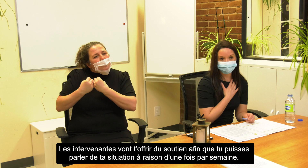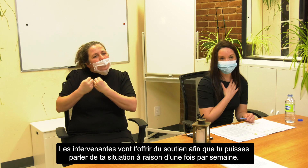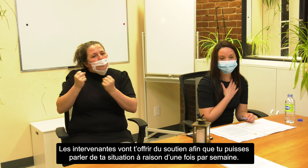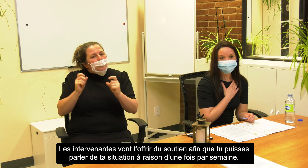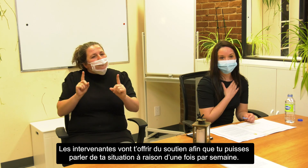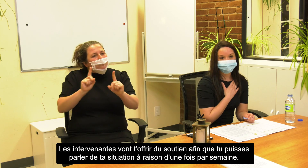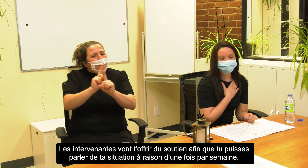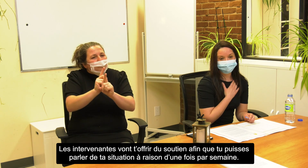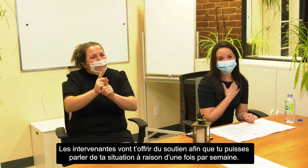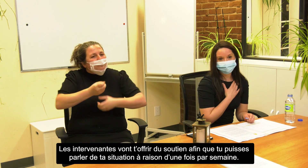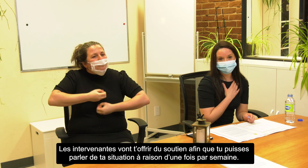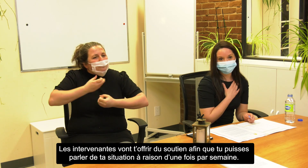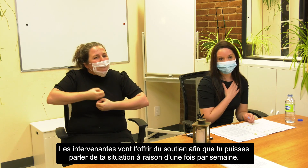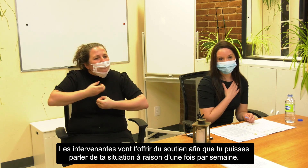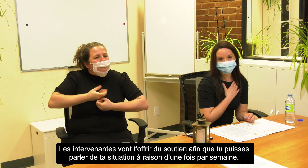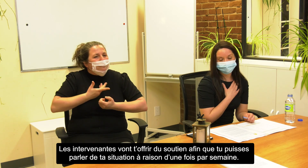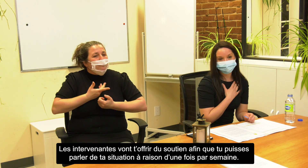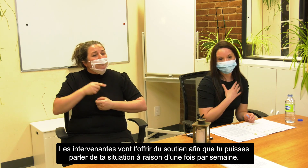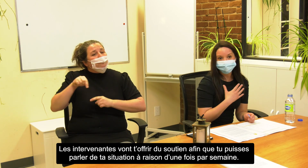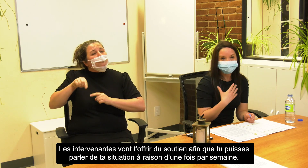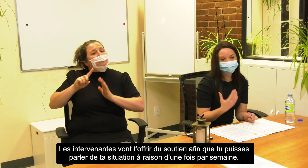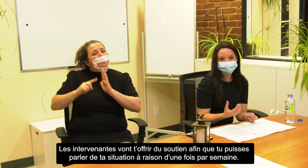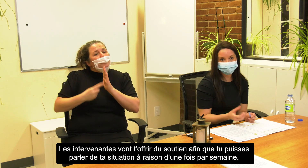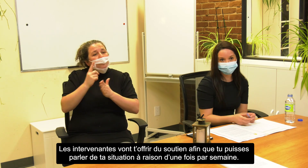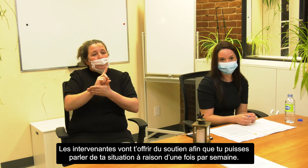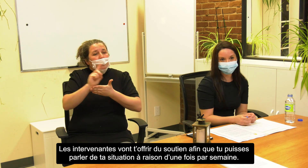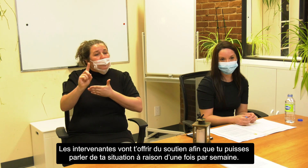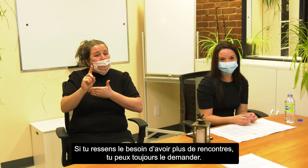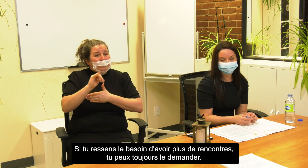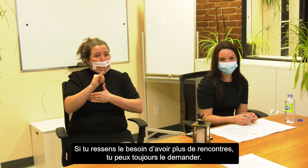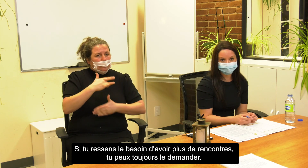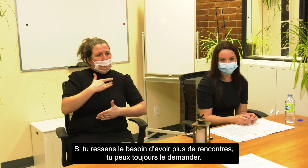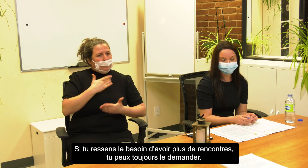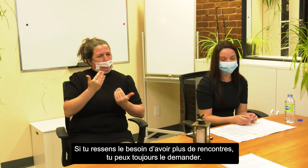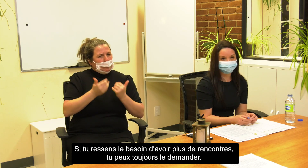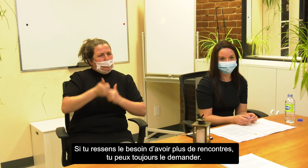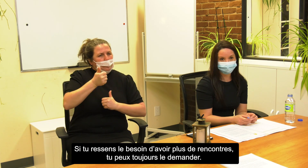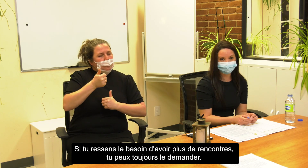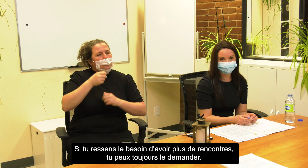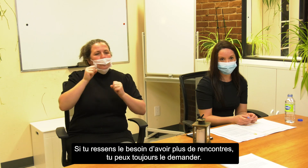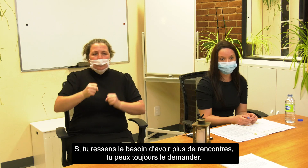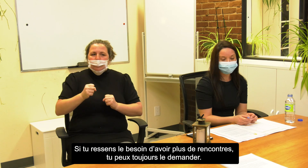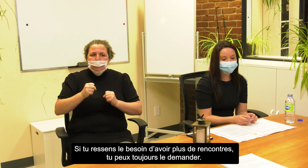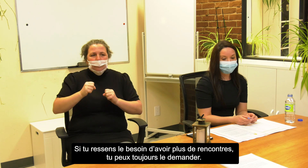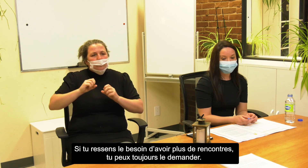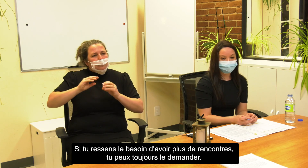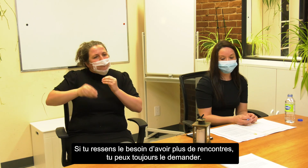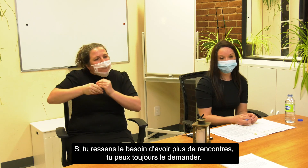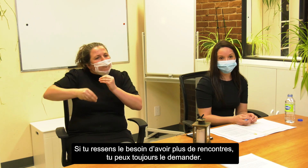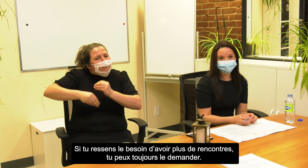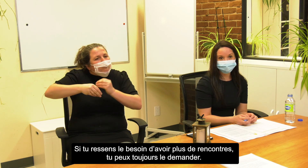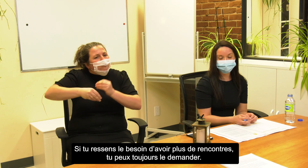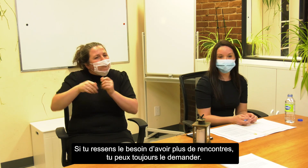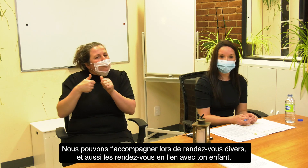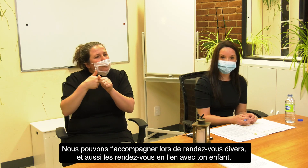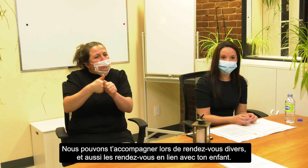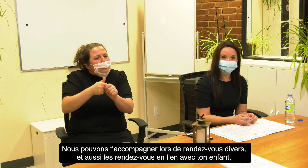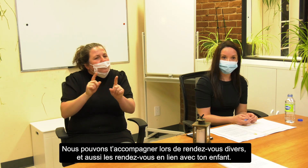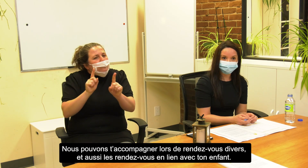personnels. Fait que c'est une fois par semaine ou plus, si jamais tu as besoin de plus. On va voir avec toi. Puis un suivi aussi par rapport aux enfants.